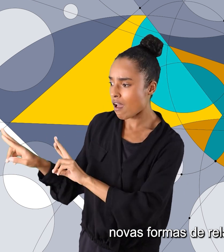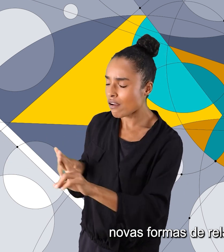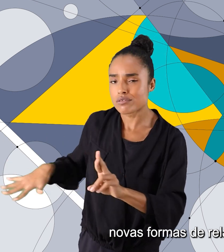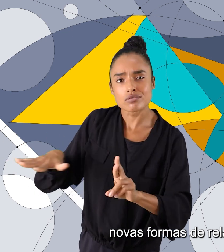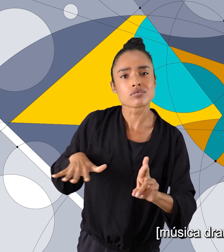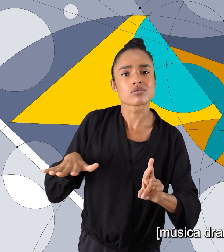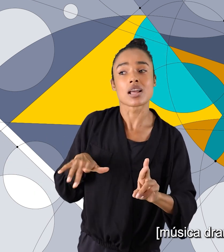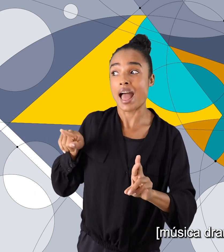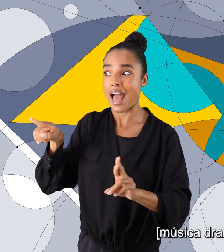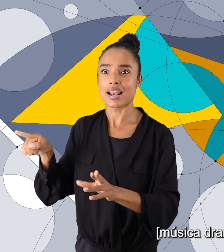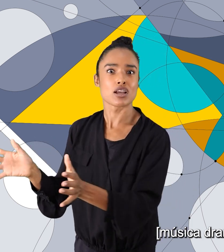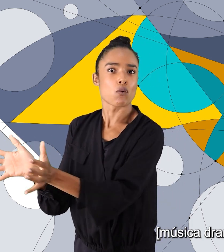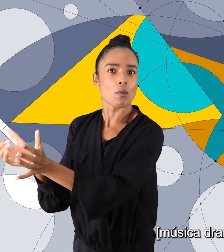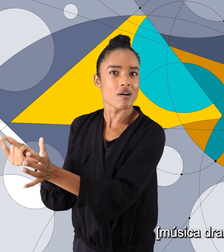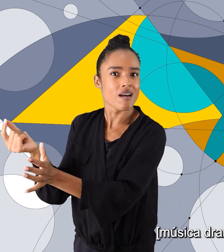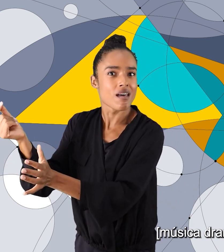social, etc.